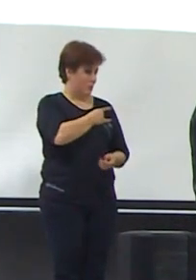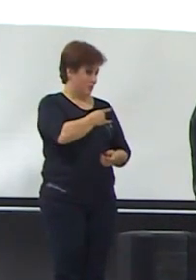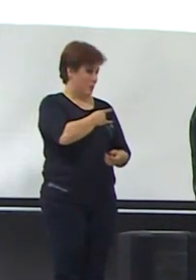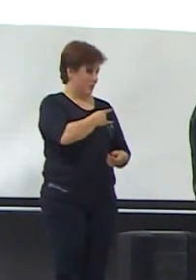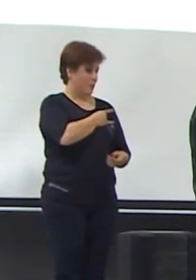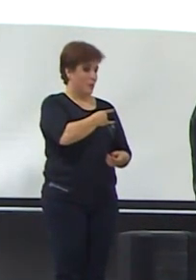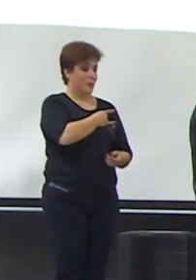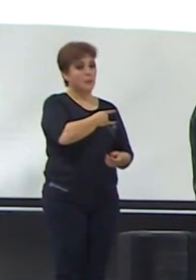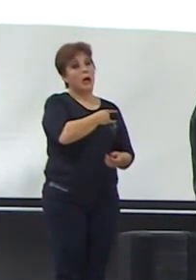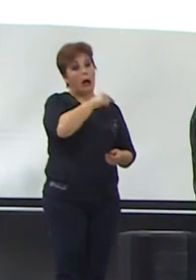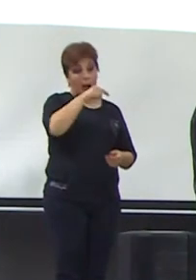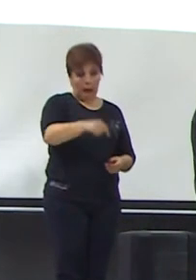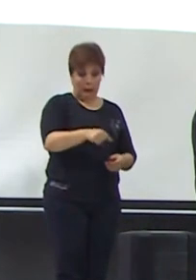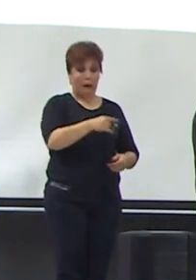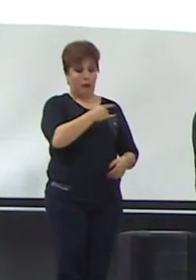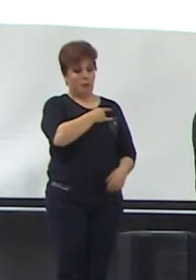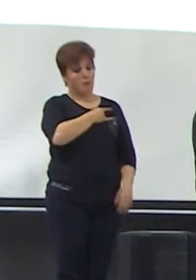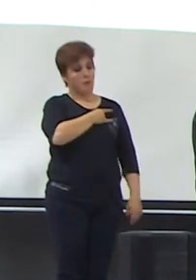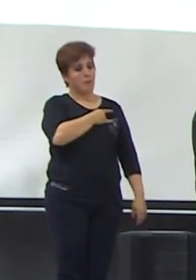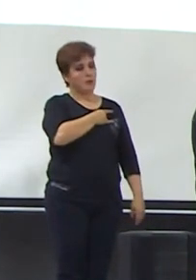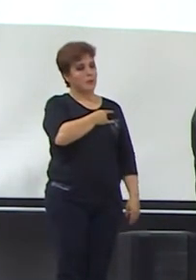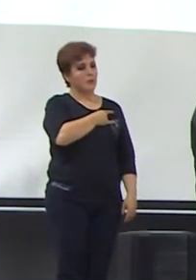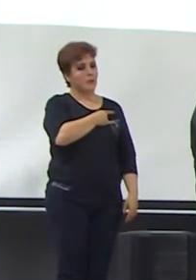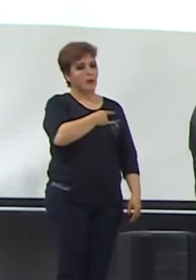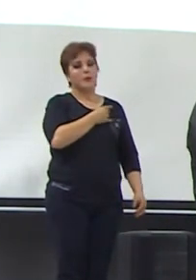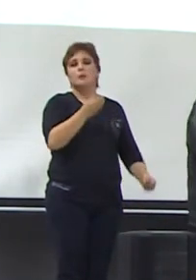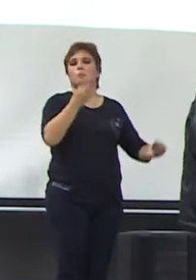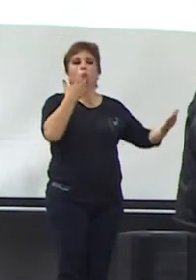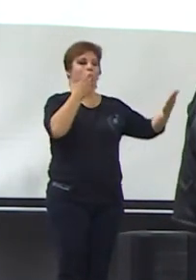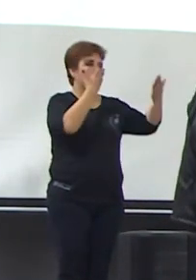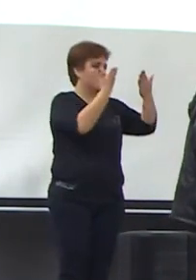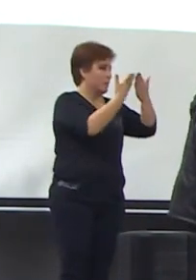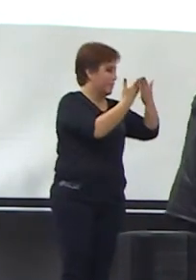la licenciatura y muchísimas gracias por invitarlos